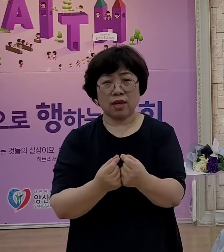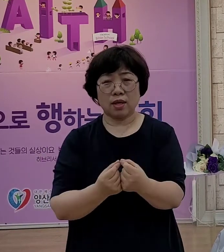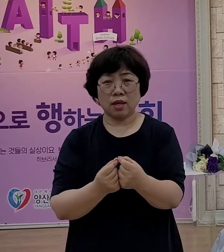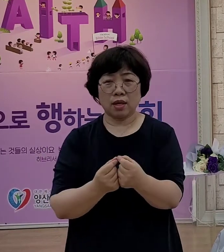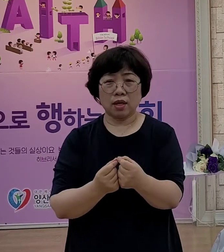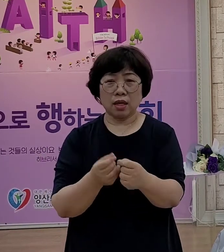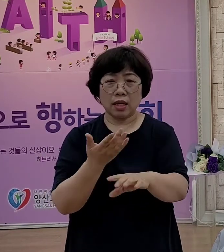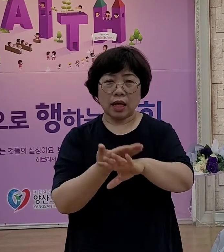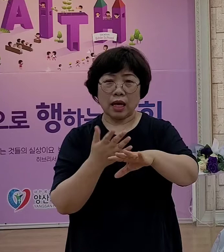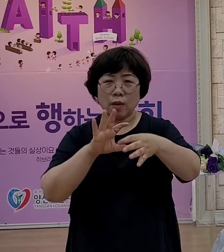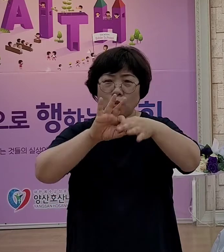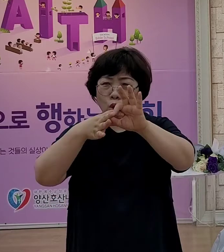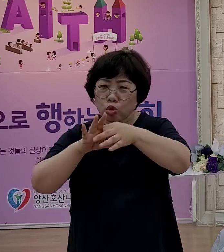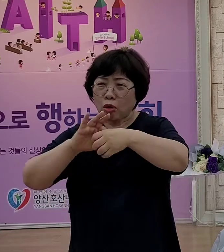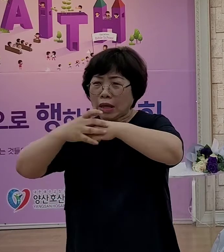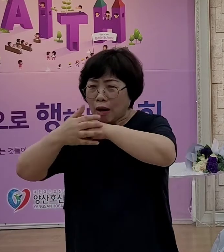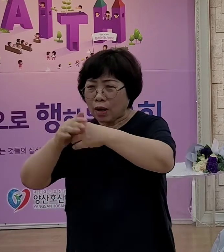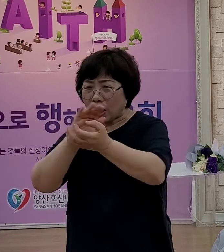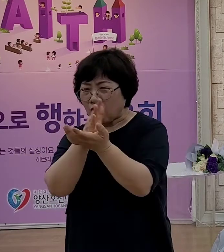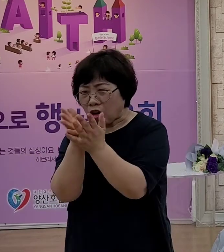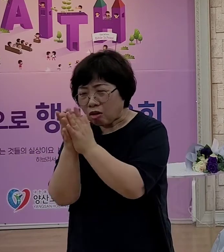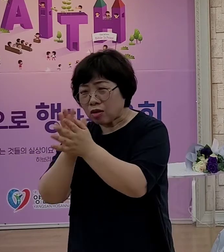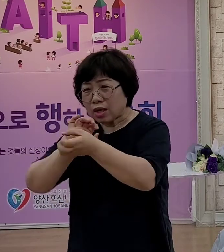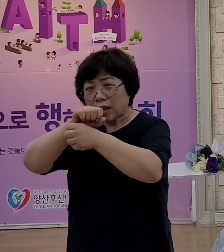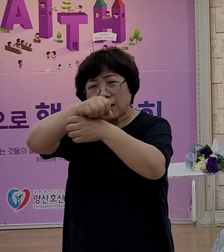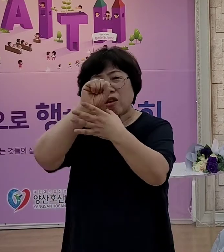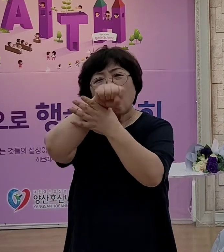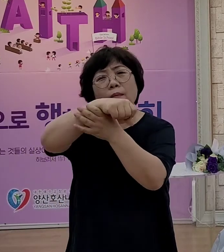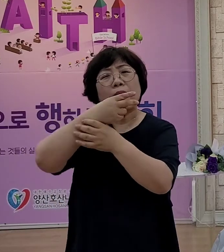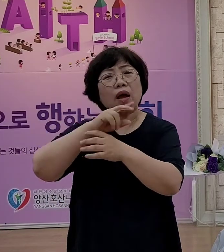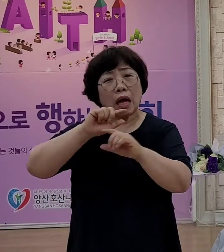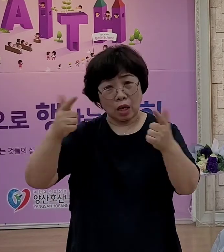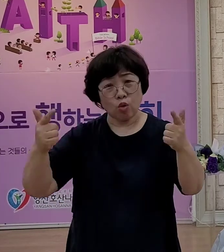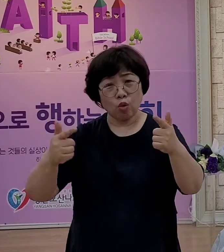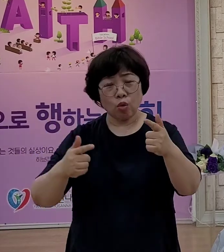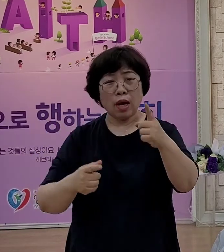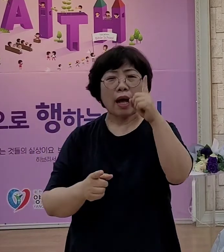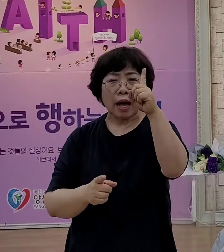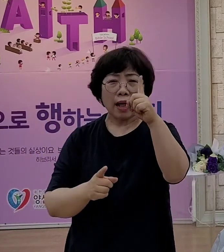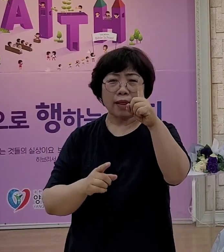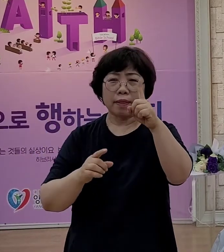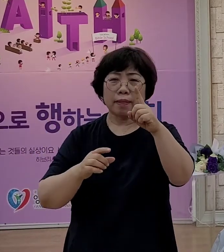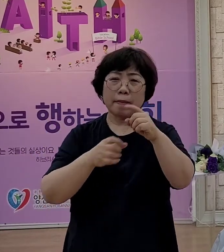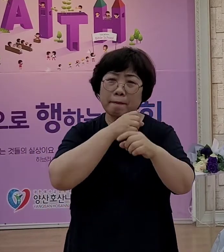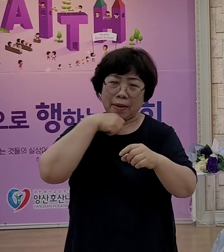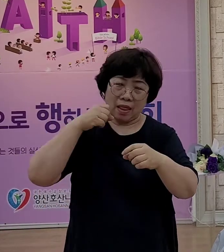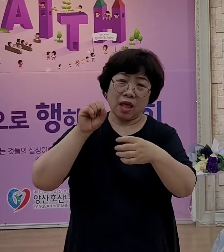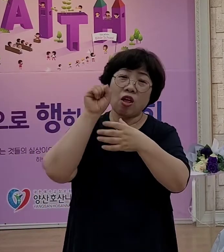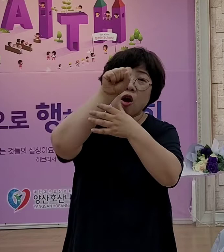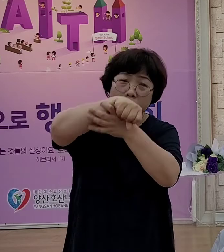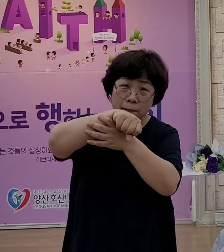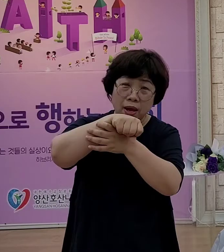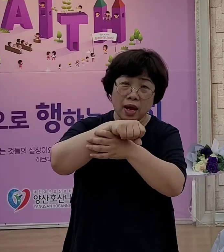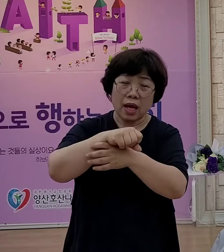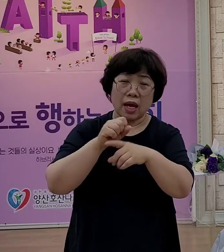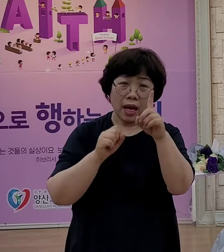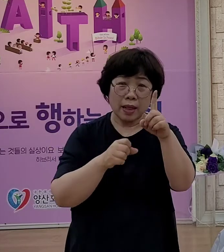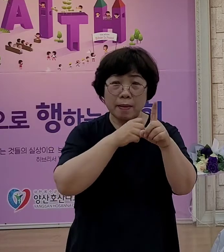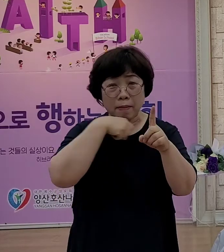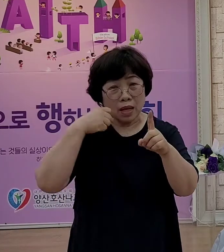맺는다. 이렇게 말씀합니다. 이것이 바로 하나님이 만드신 자연의